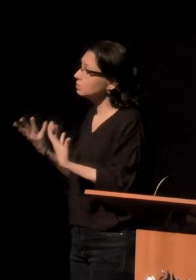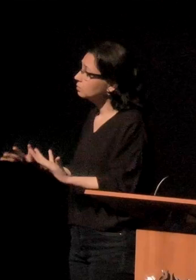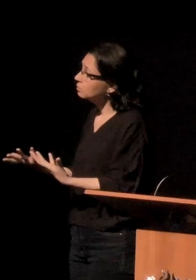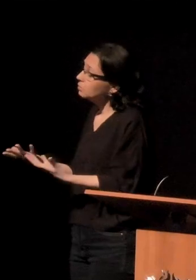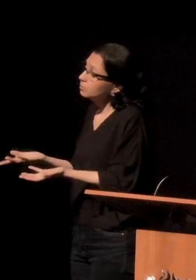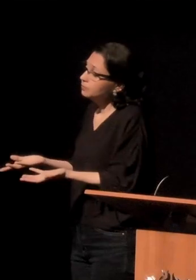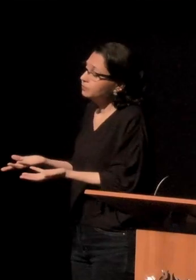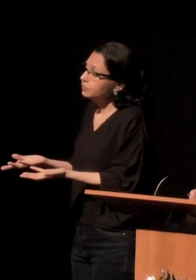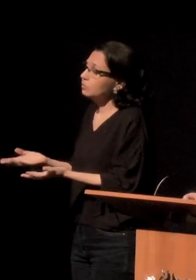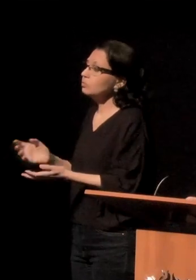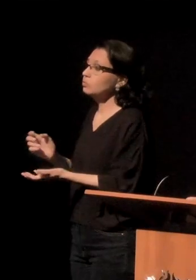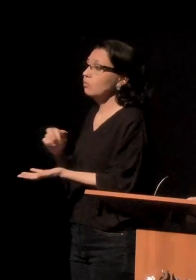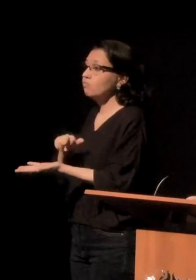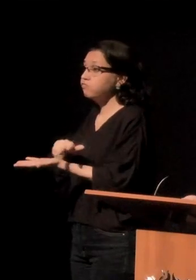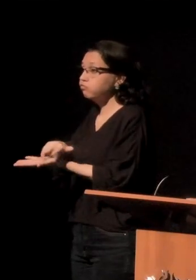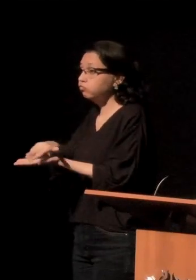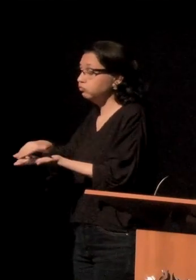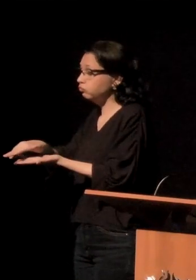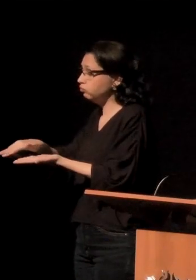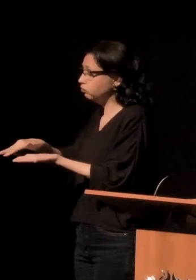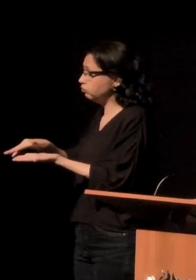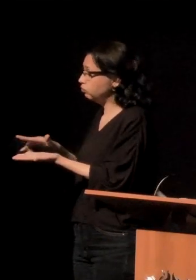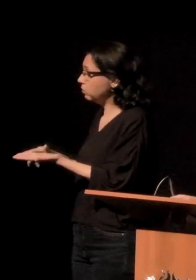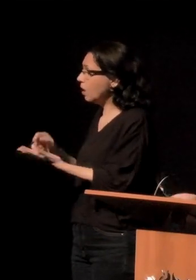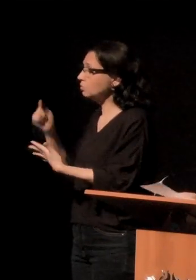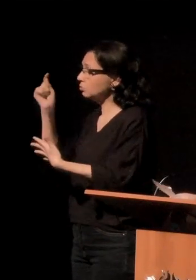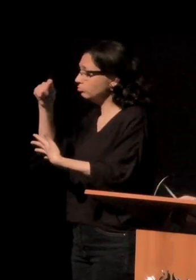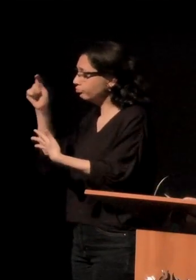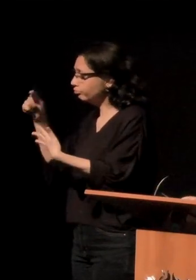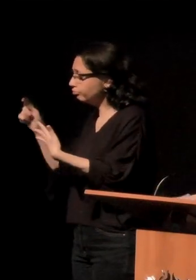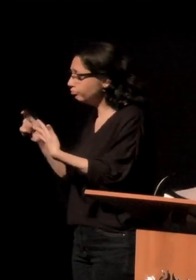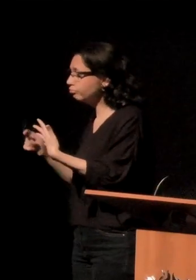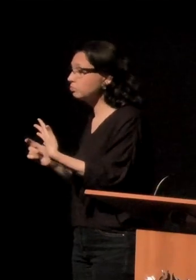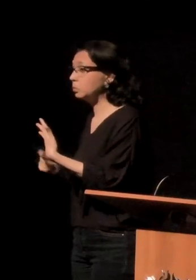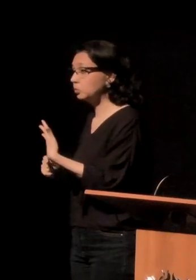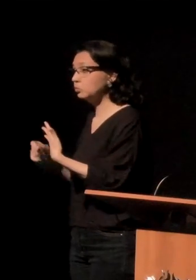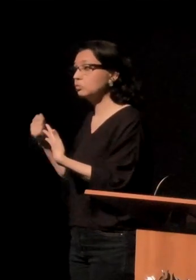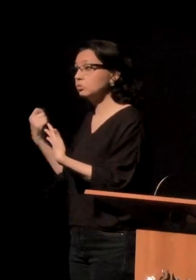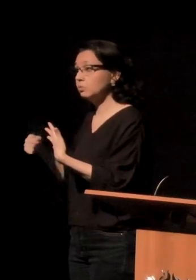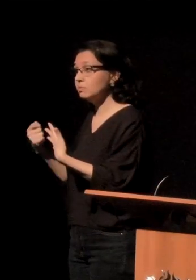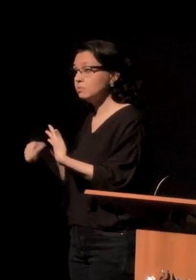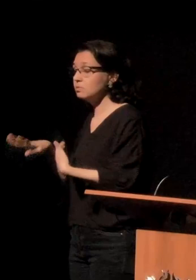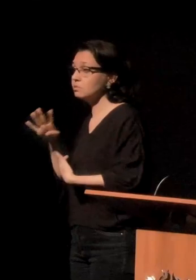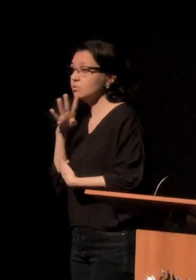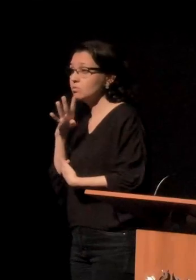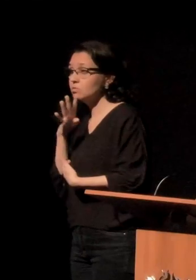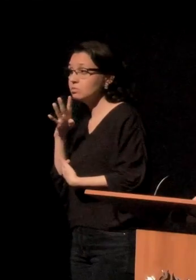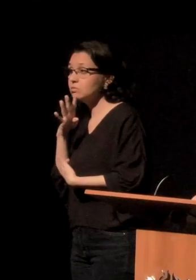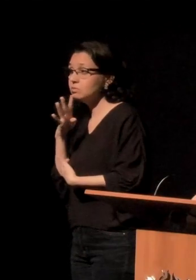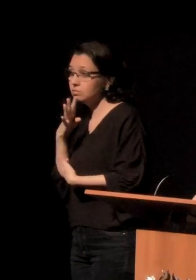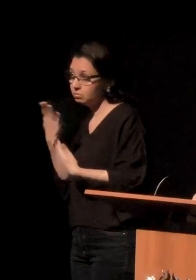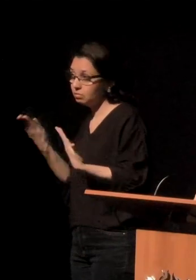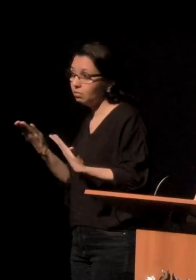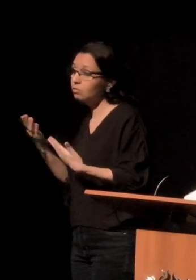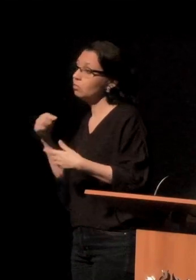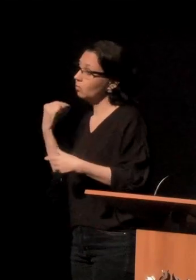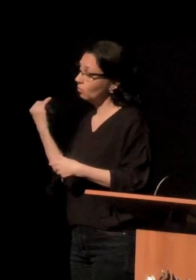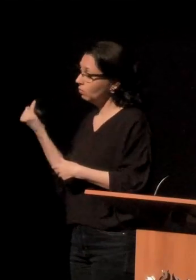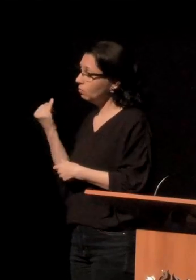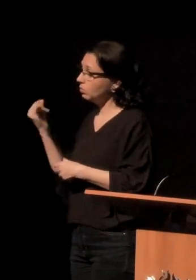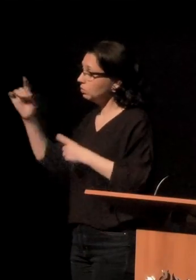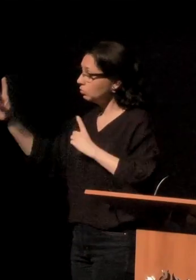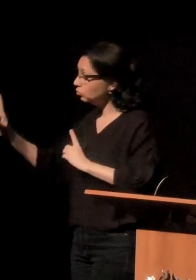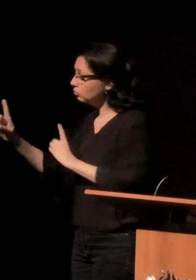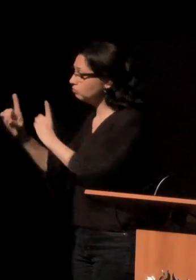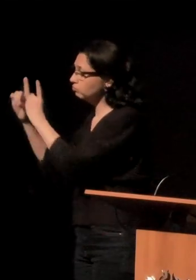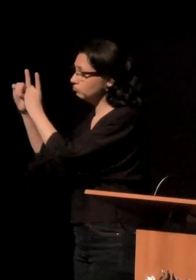com certeza para promover essa inclusão conhecer saber sobre cada uma dessas escolas